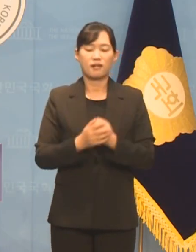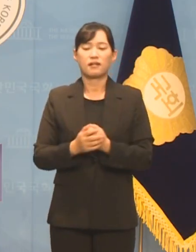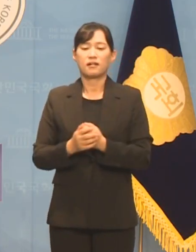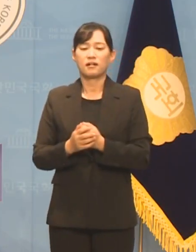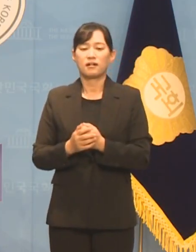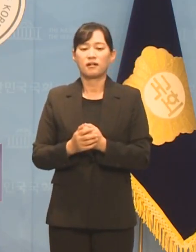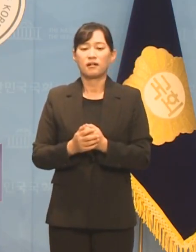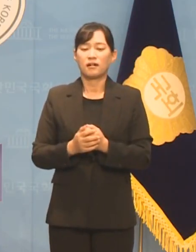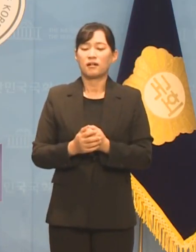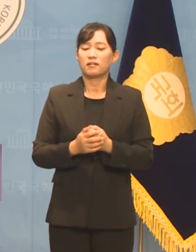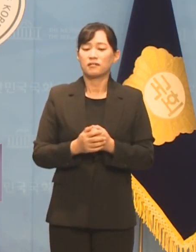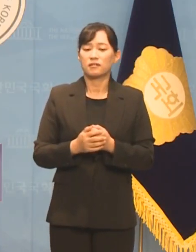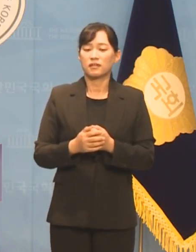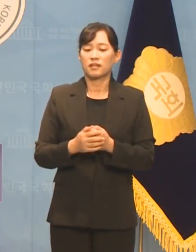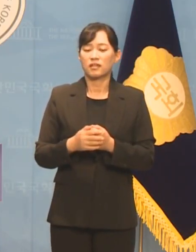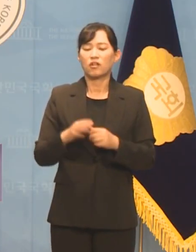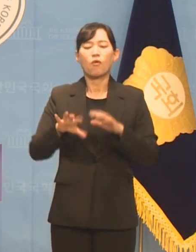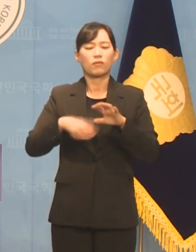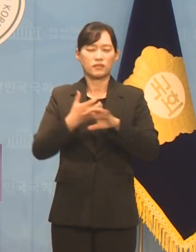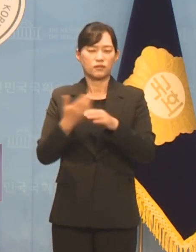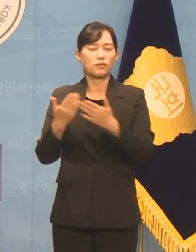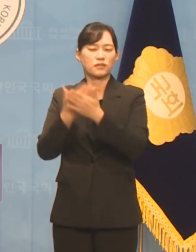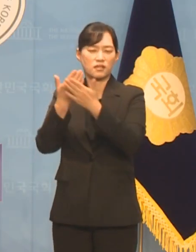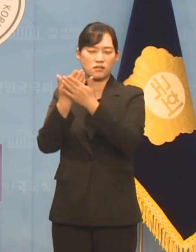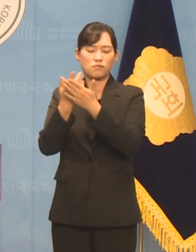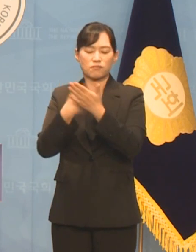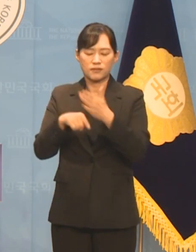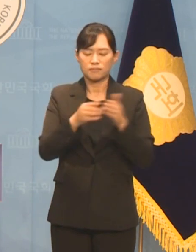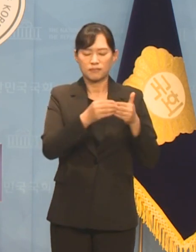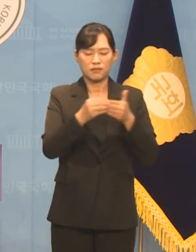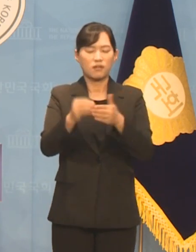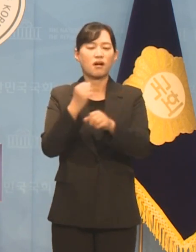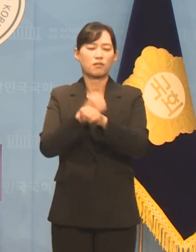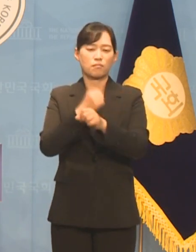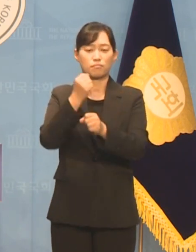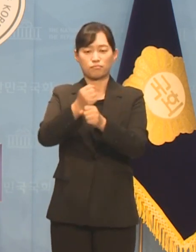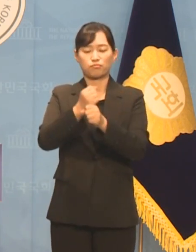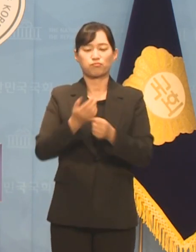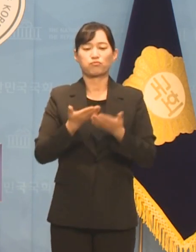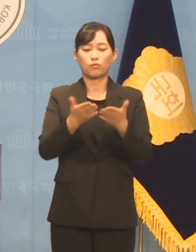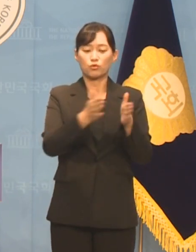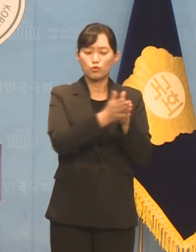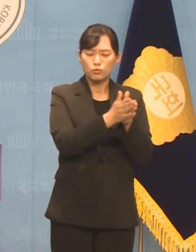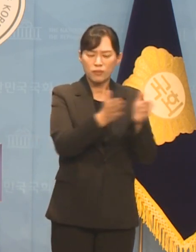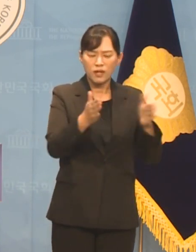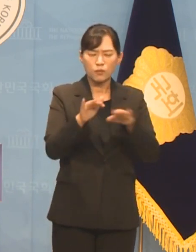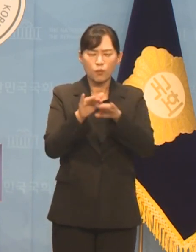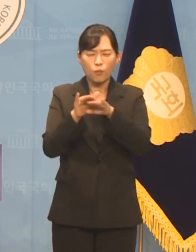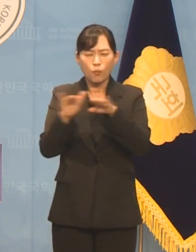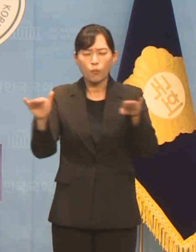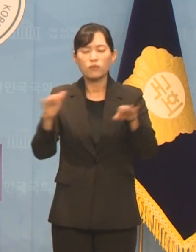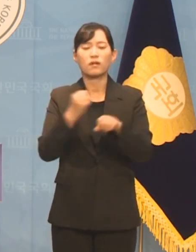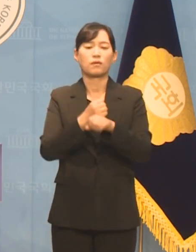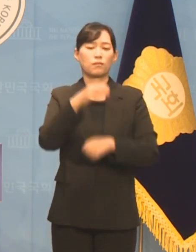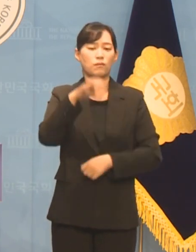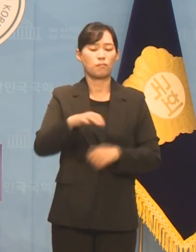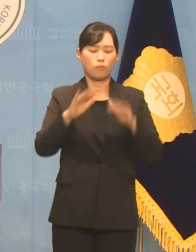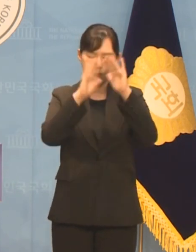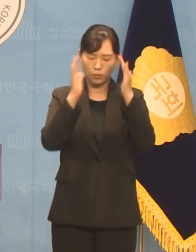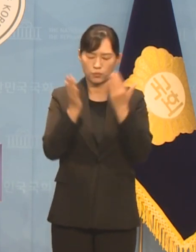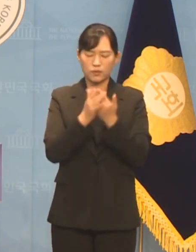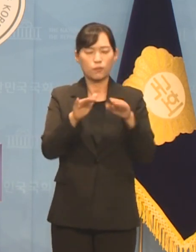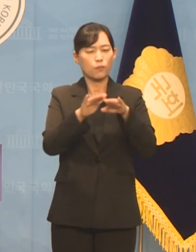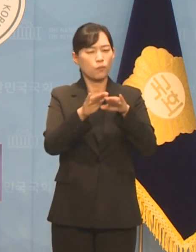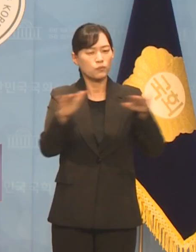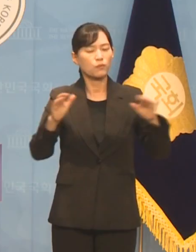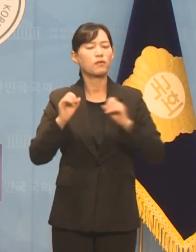연 체계에서 혁신 성장을 이끌도록 하겠습니다. 출발선이 공정한 나라, 모두에게